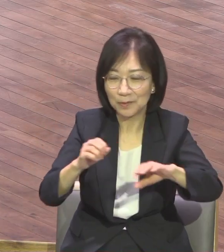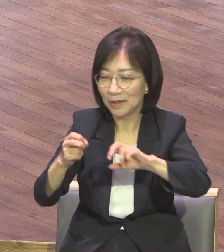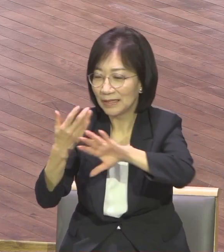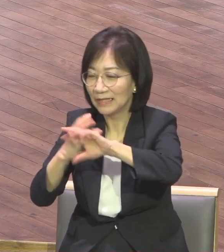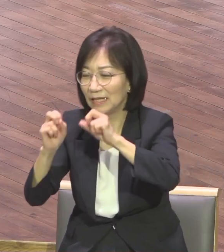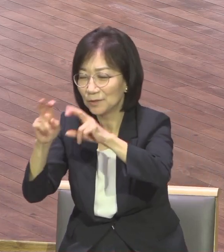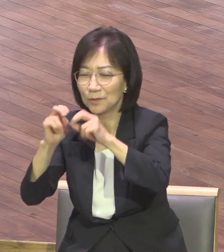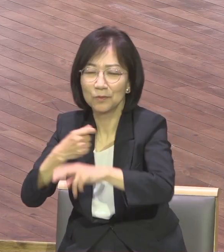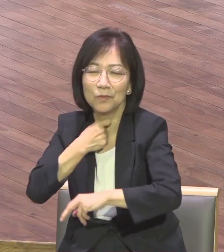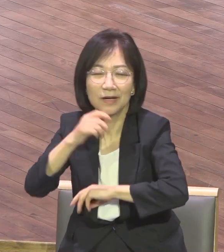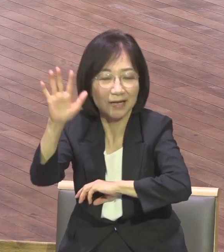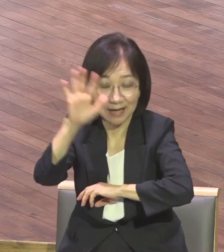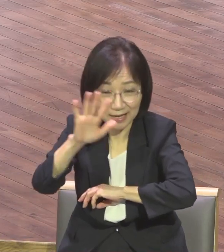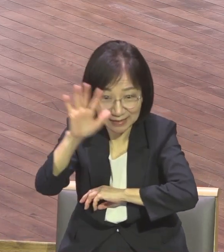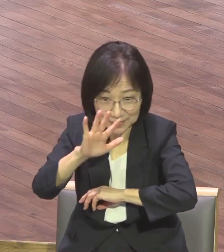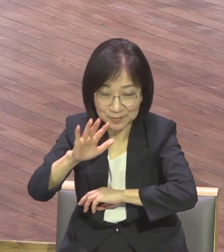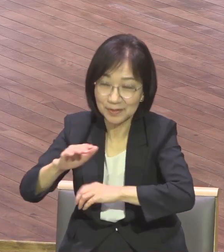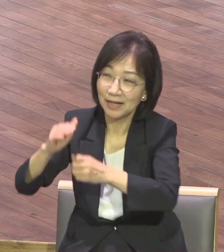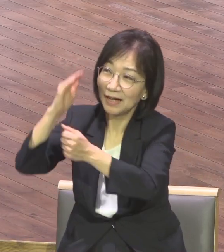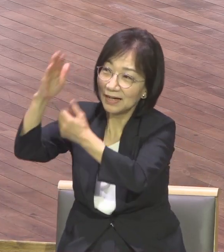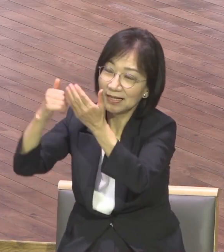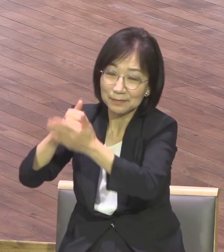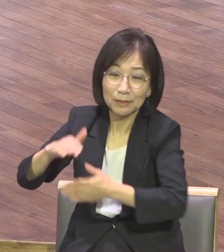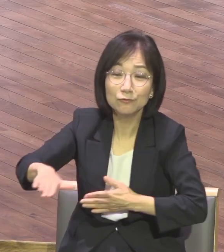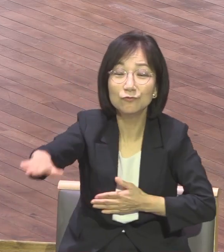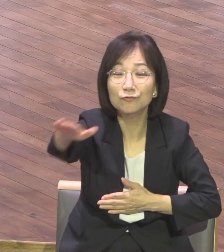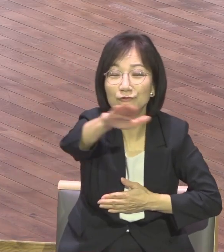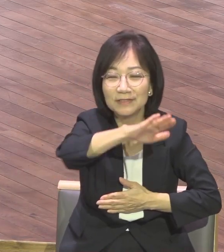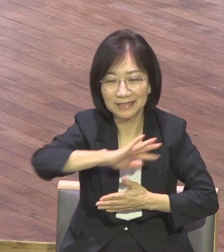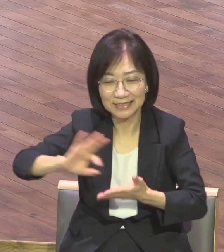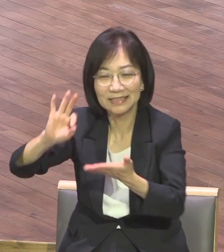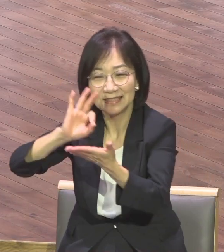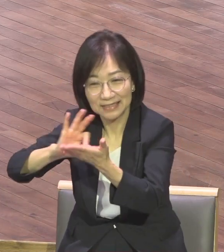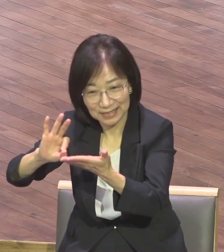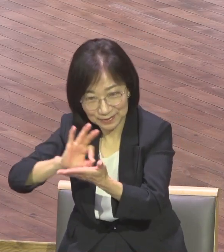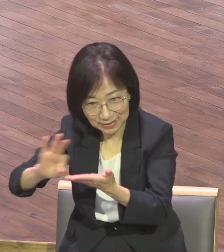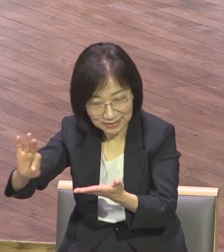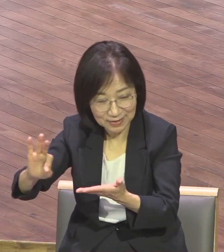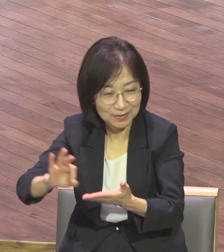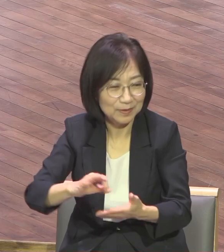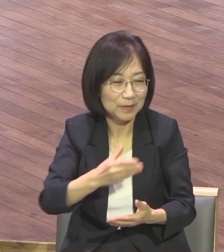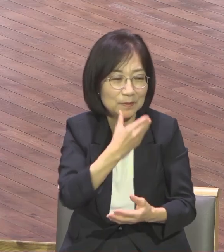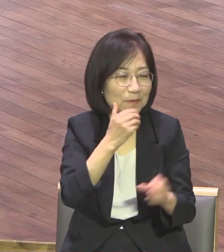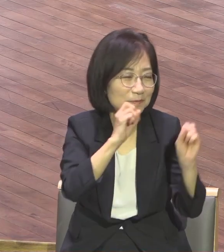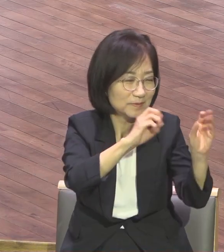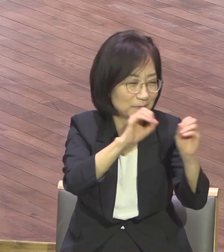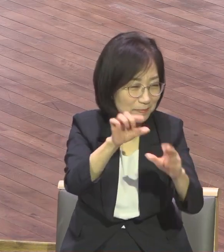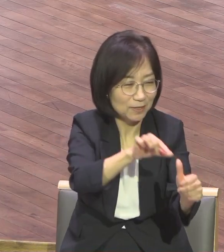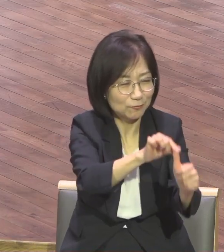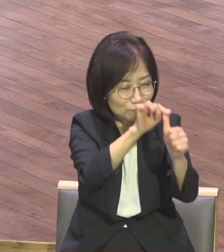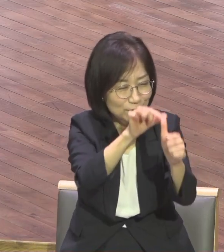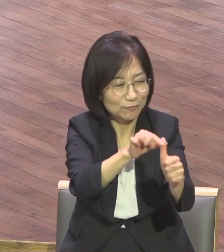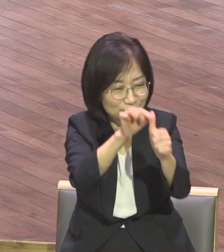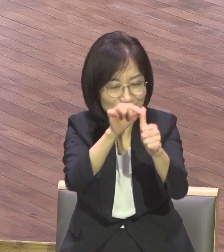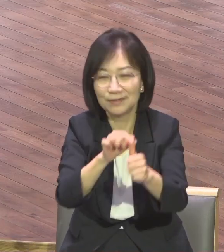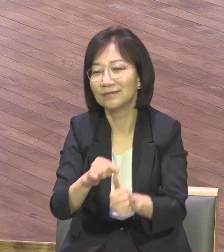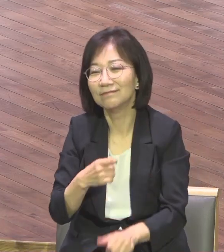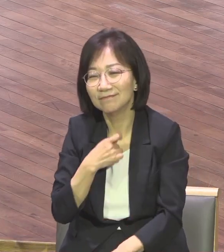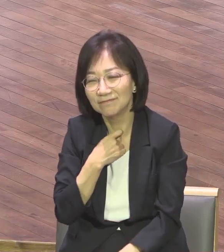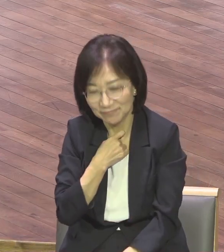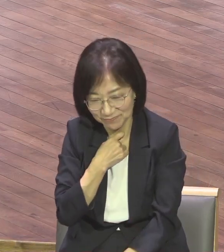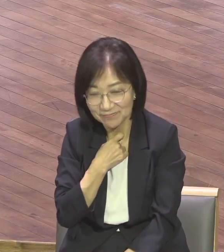구원하시기 원하시구나. 나는 그밖에 답이 안 나요. 아무리 기도해봐도 그밖에 답이 없어요. 하나님 방법을 하면 끝날